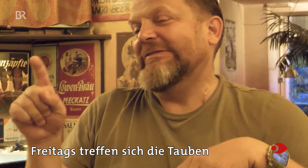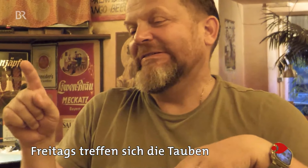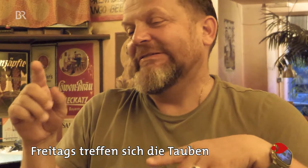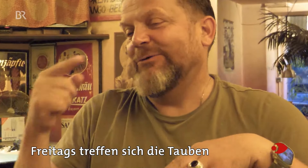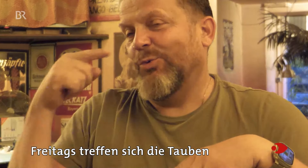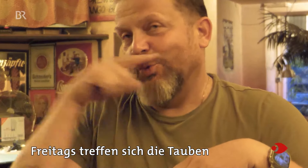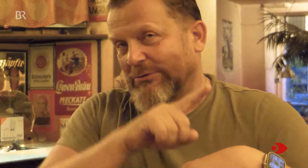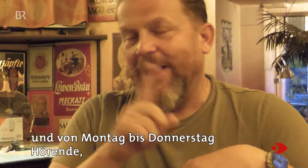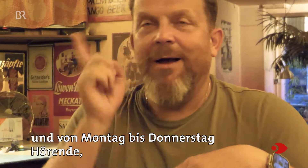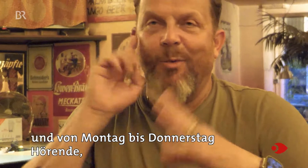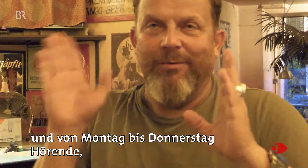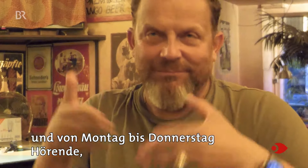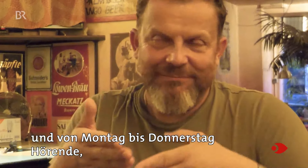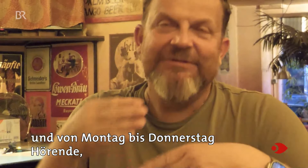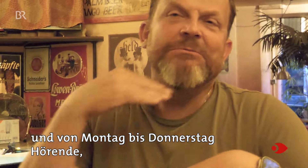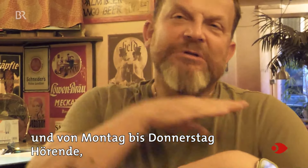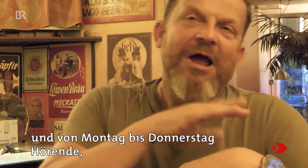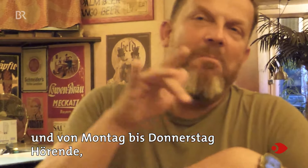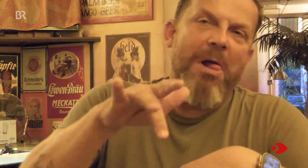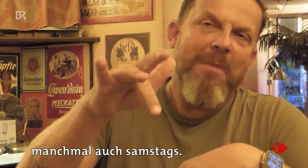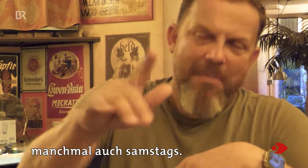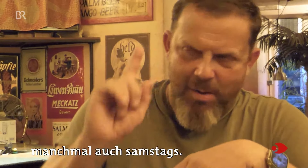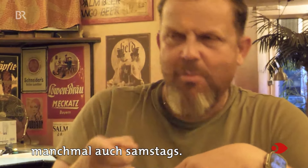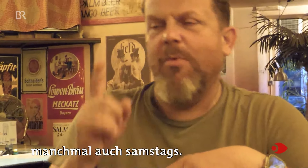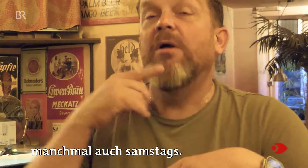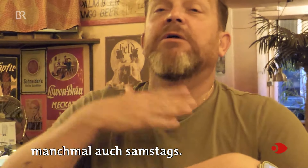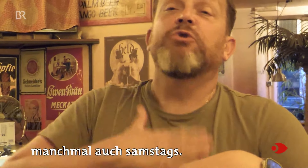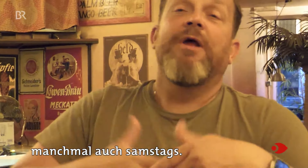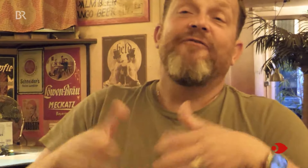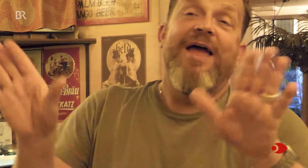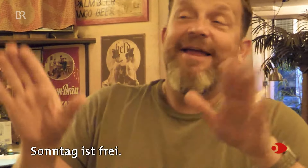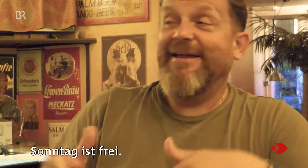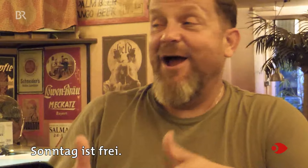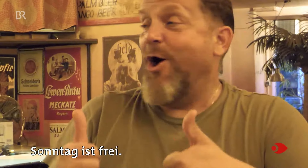sich die Tauben und von Montag bis Donnerstag Hörende. Manchmal auch samstags. Sonntag ist frei.